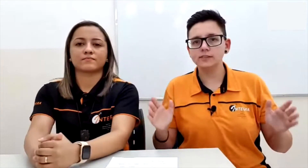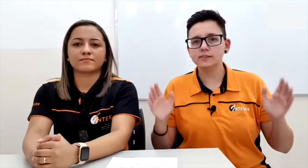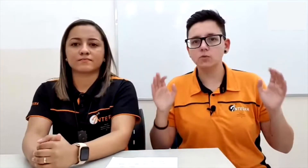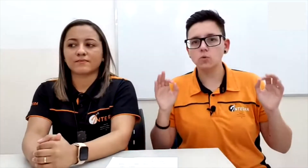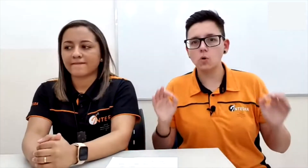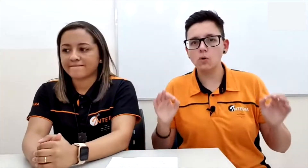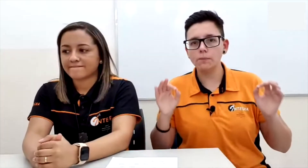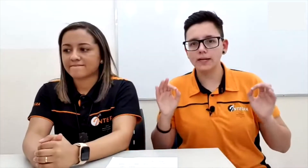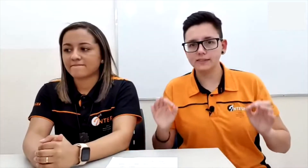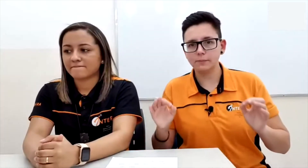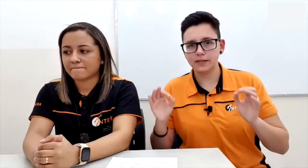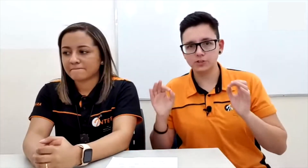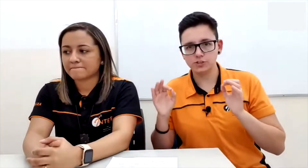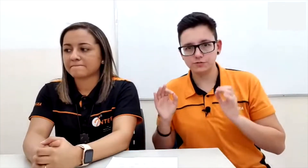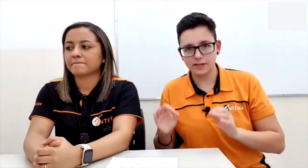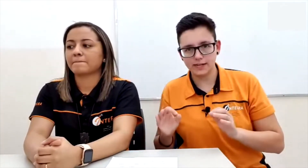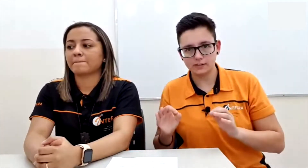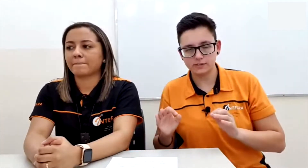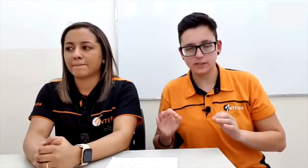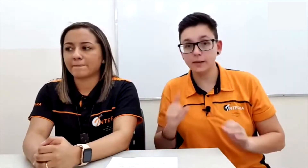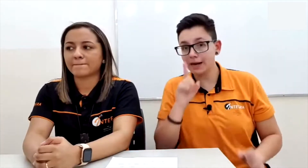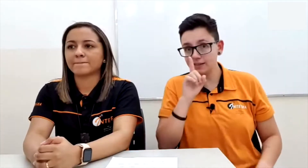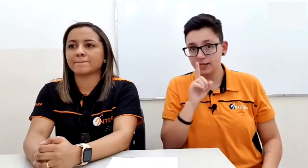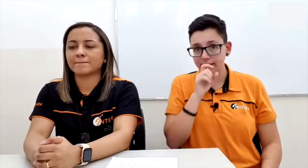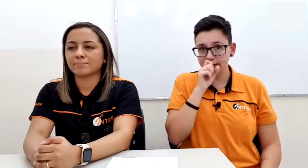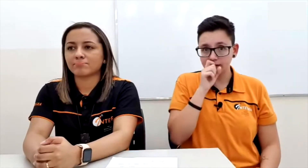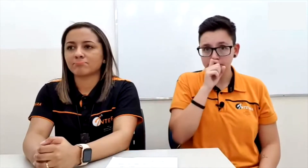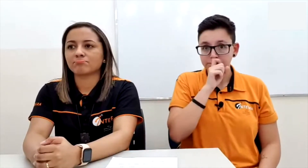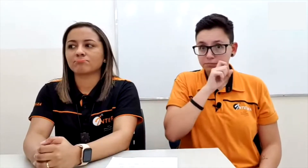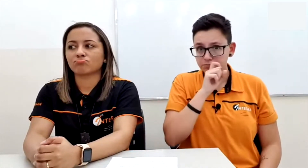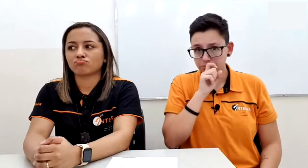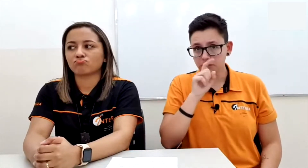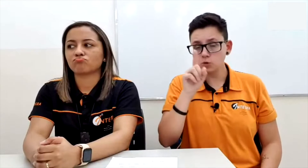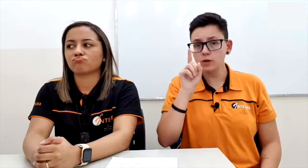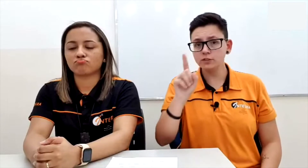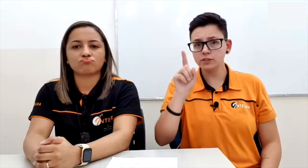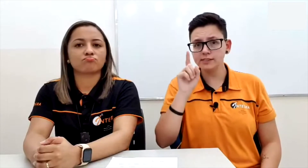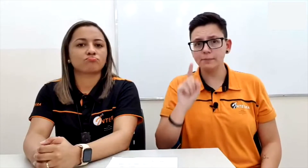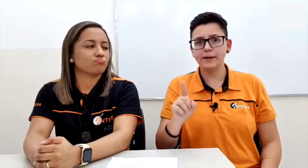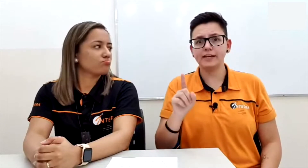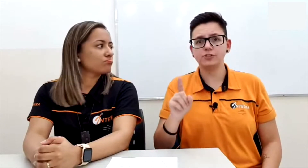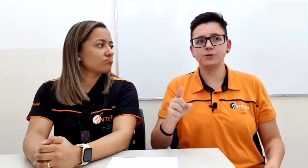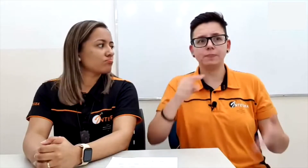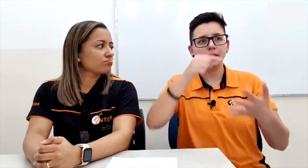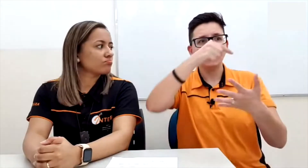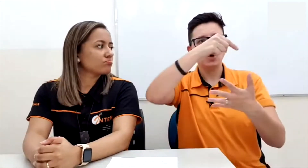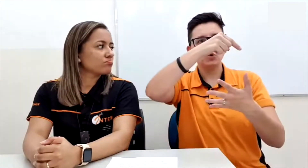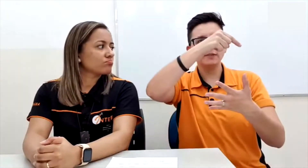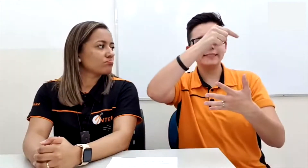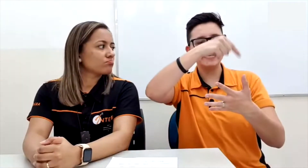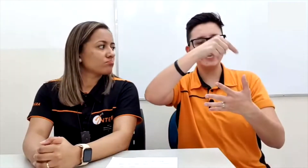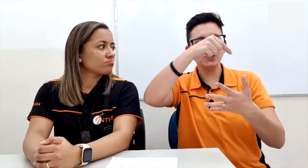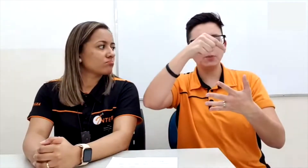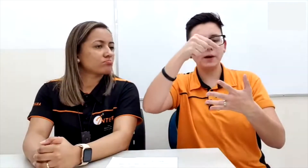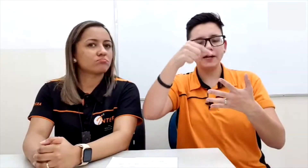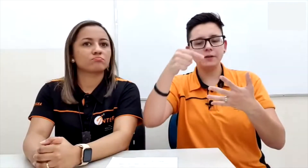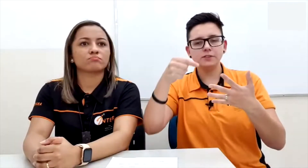são completamente diferentes. E mais ainda, quando você aprende os 5 parâmetros